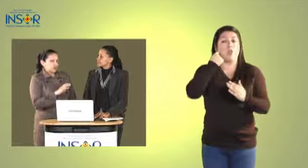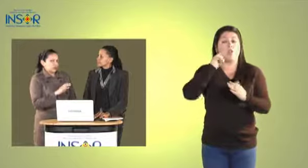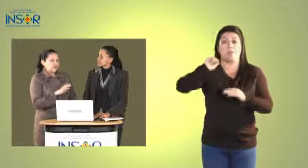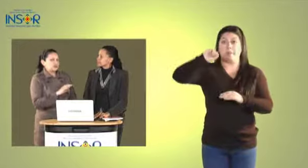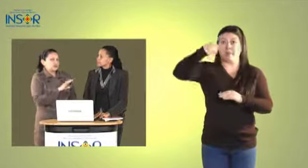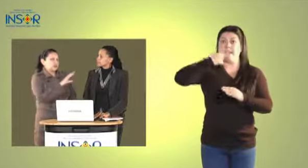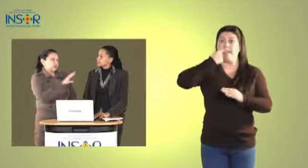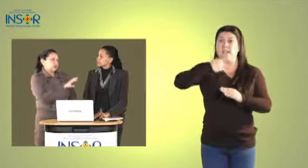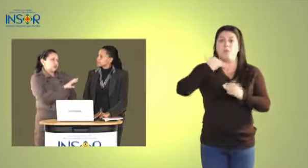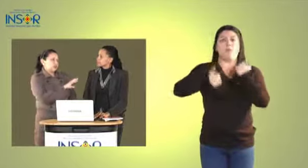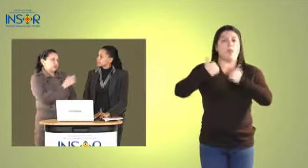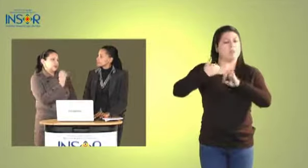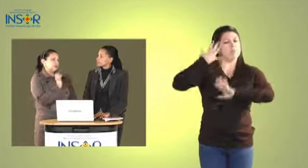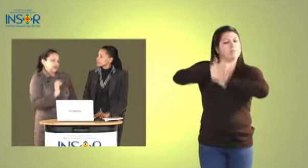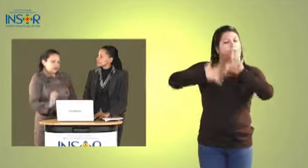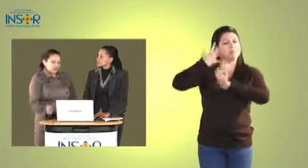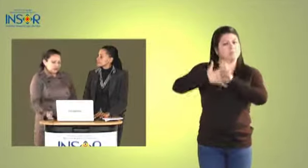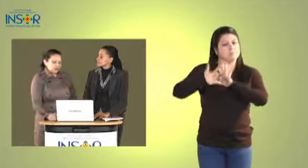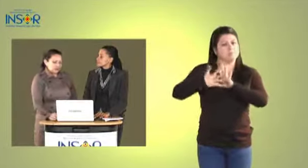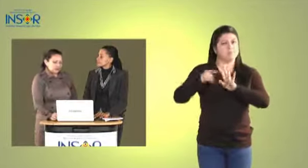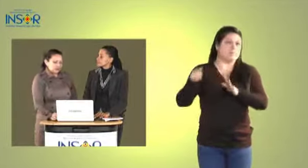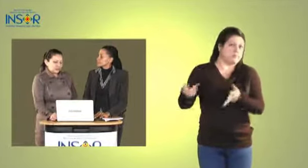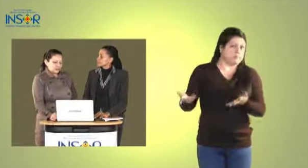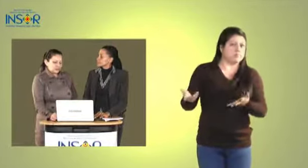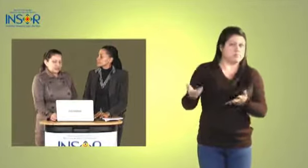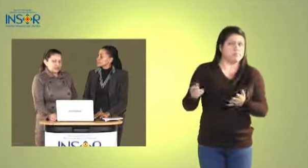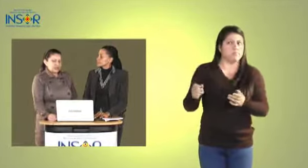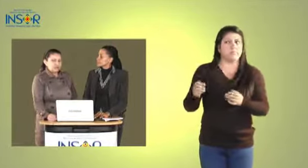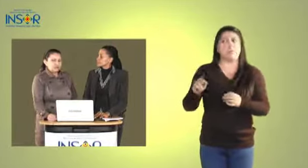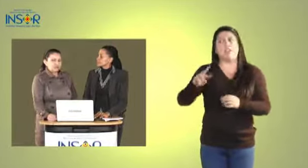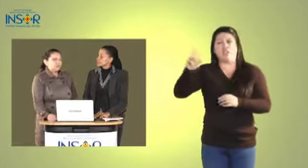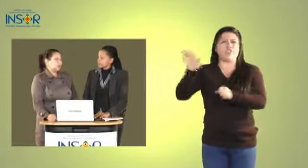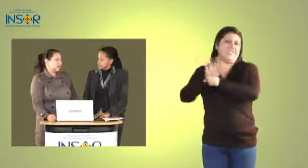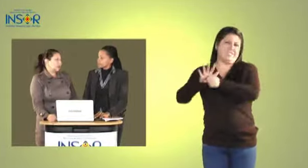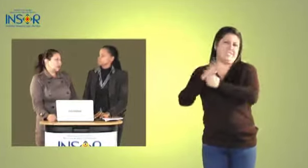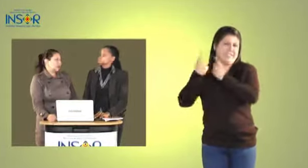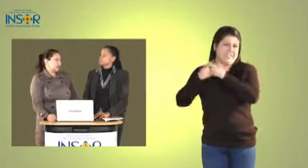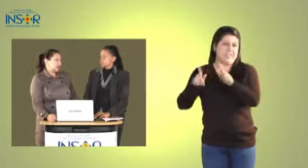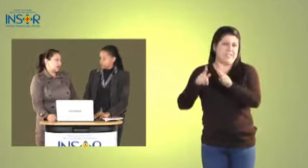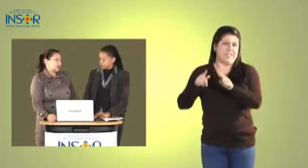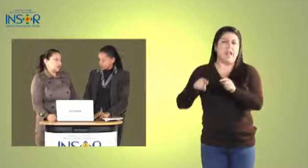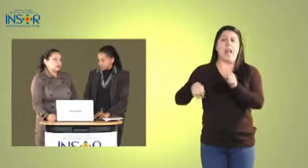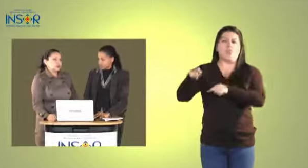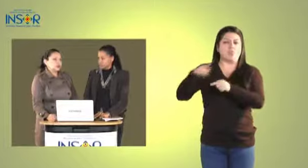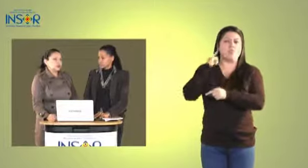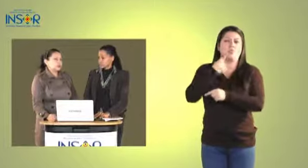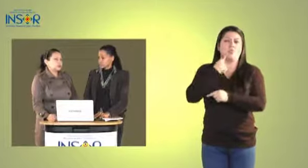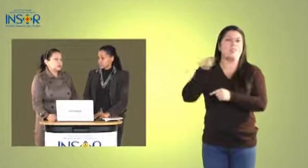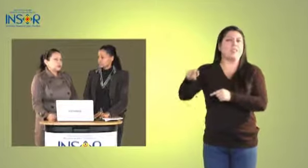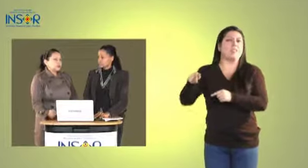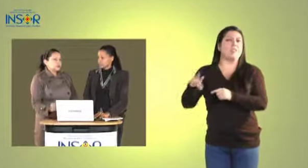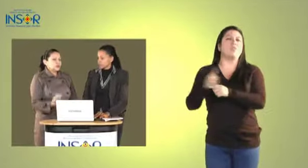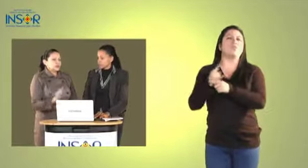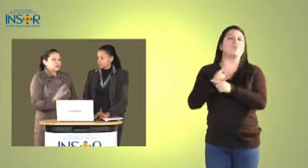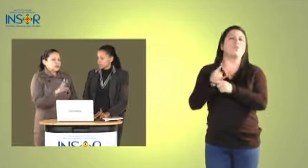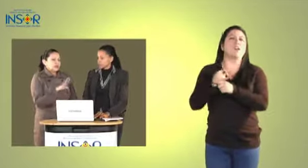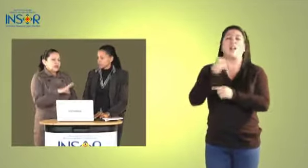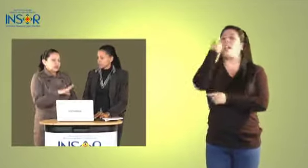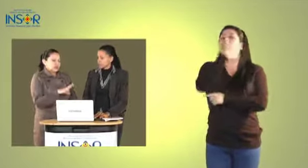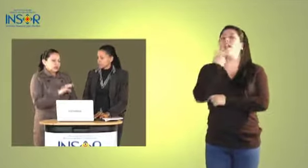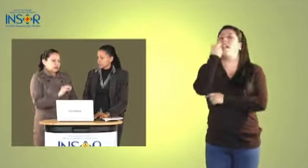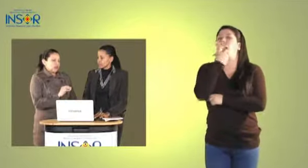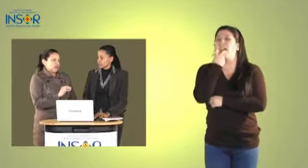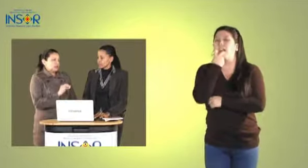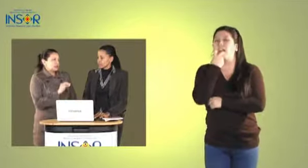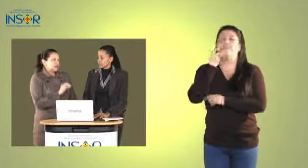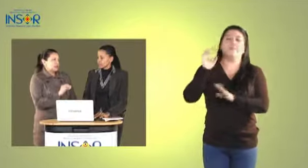la mayoría de los casos, porque otro caso ya sobre el que podemos ampliar más adelante sobre los usuarios de castellano oral, qué sucede con ellos. Entonces,